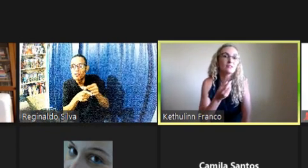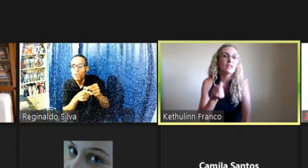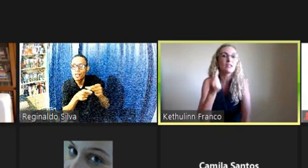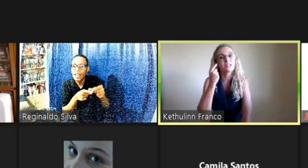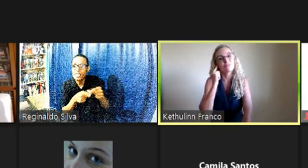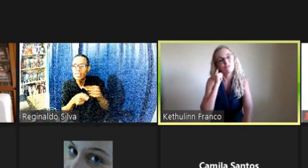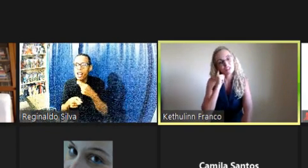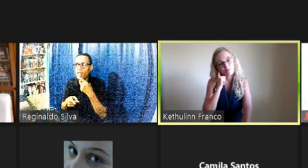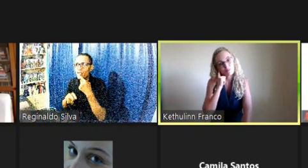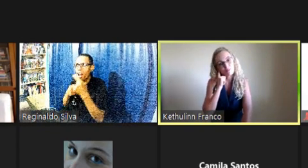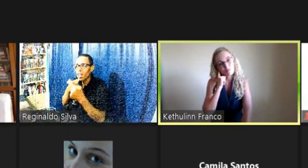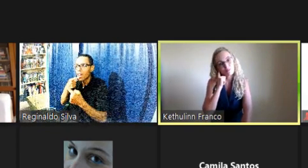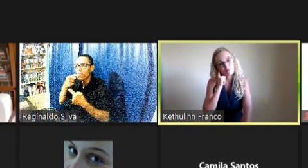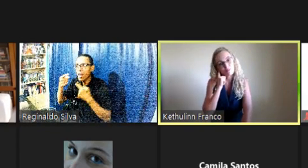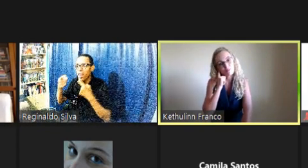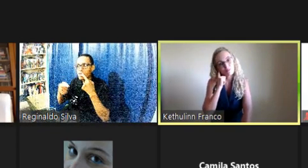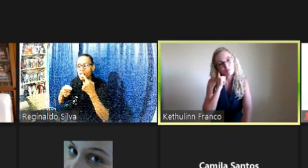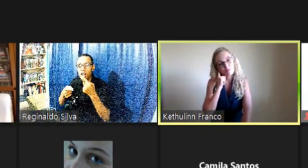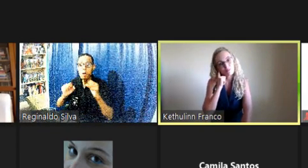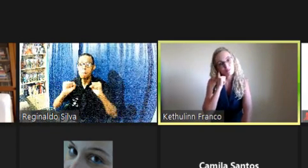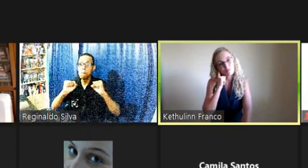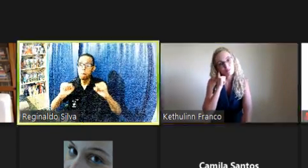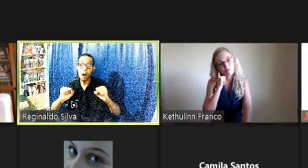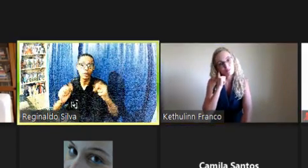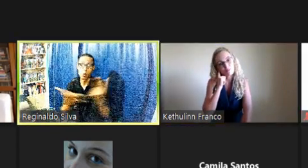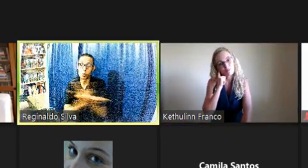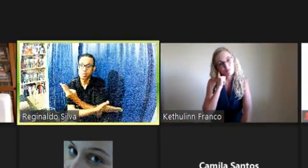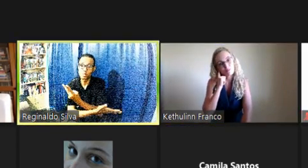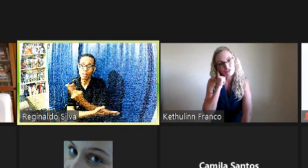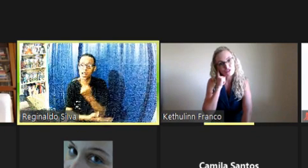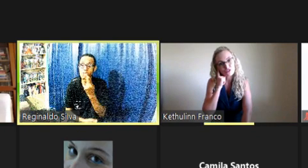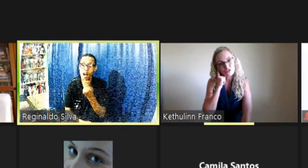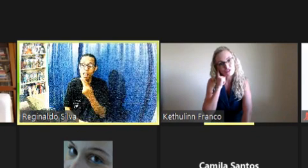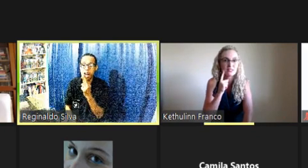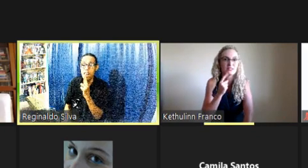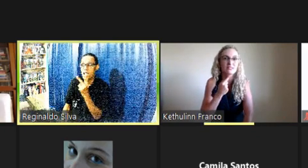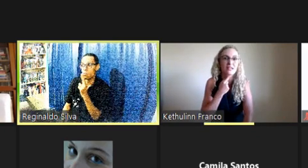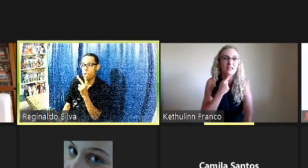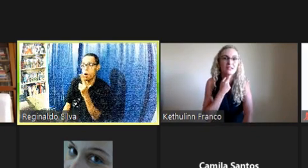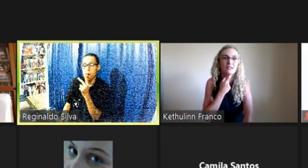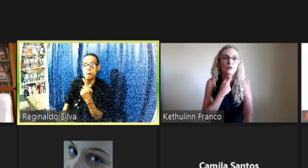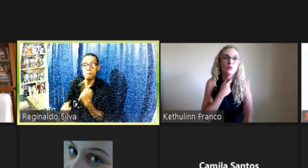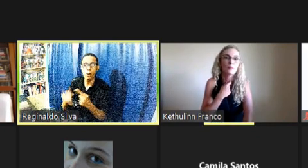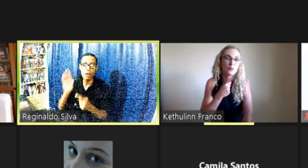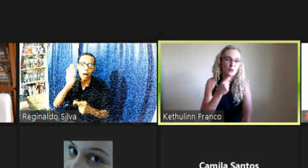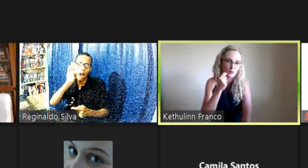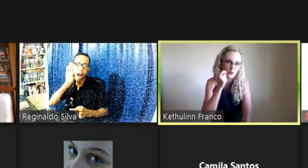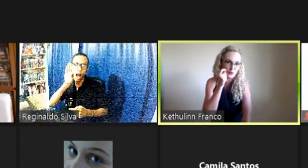não têm esse feedback. É que eu digo, para